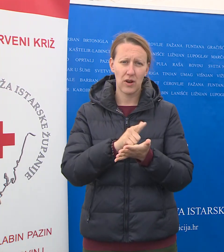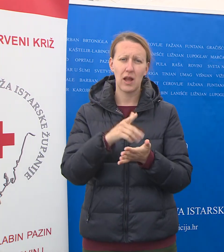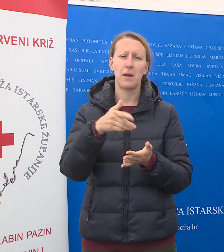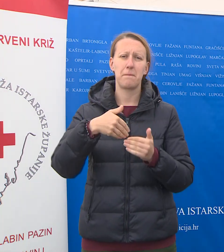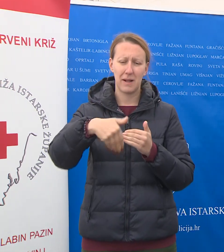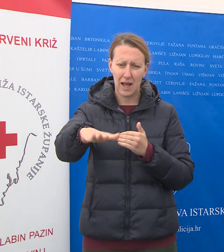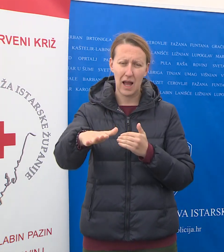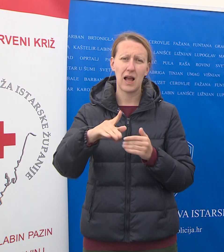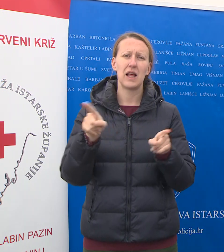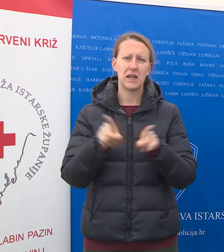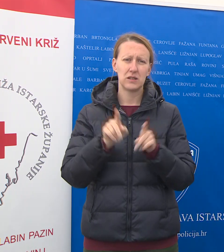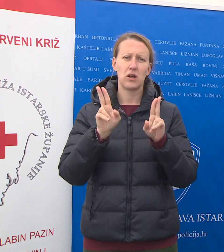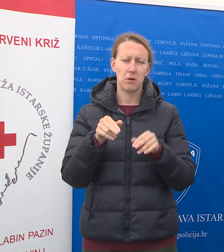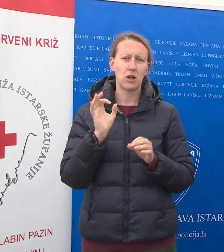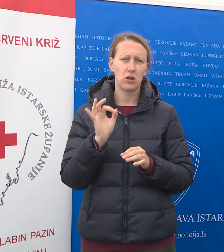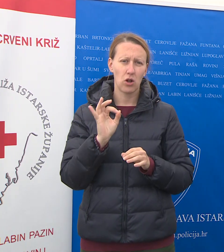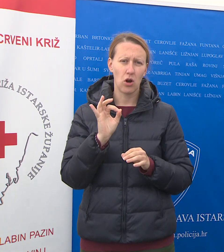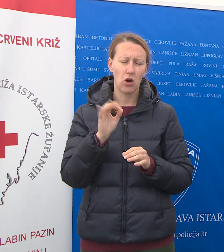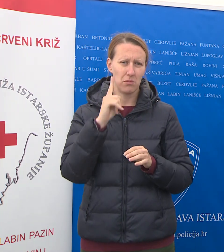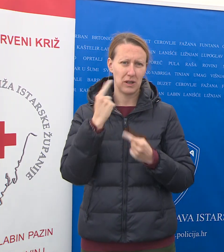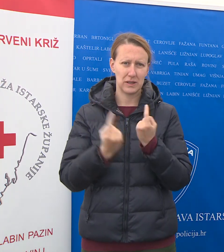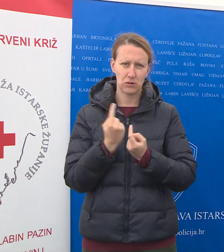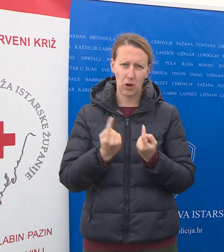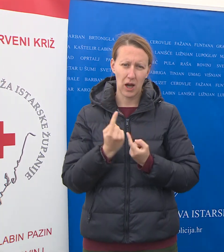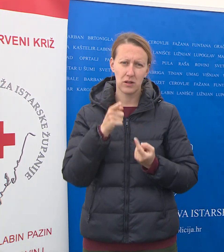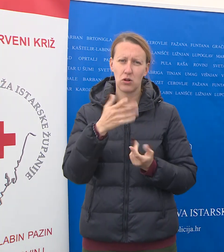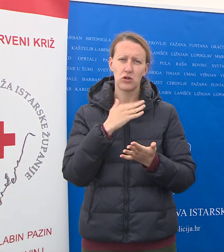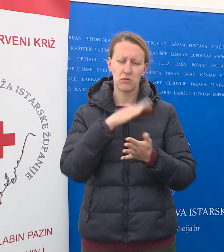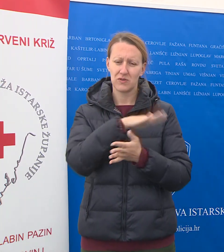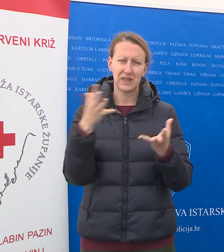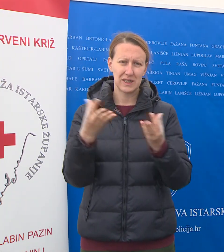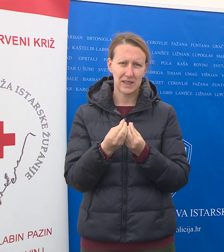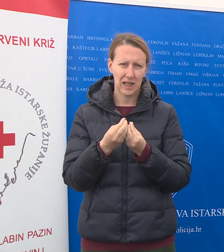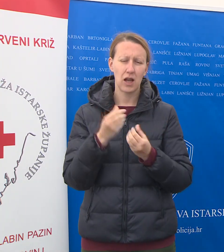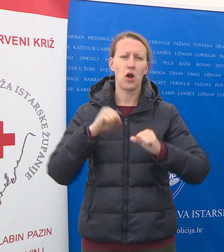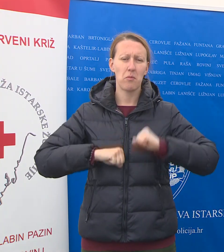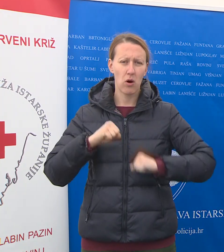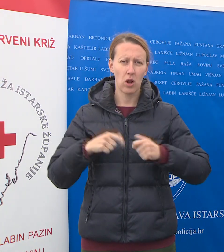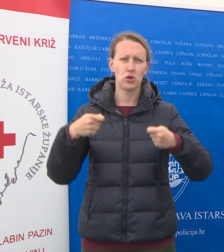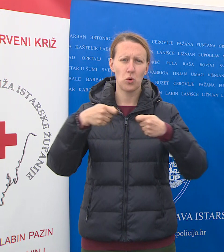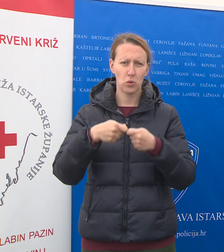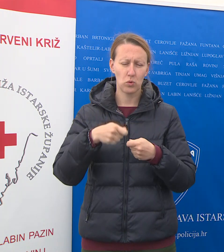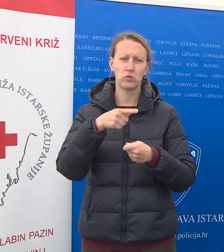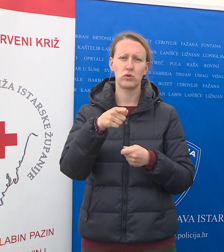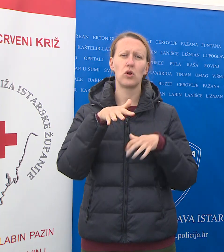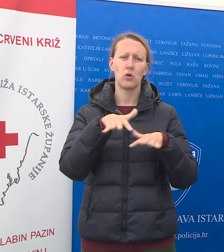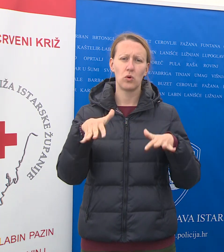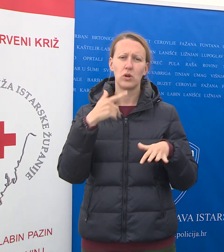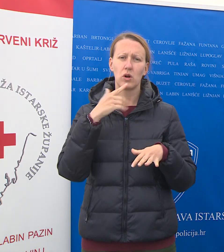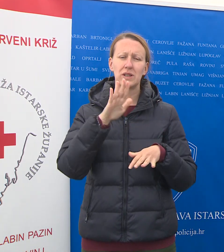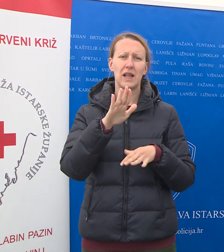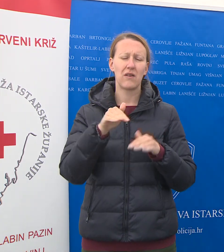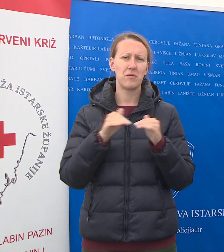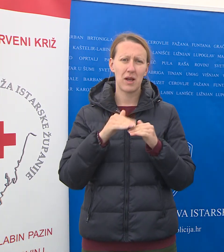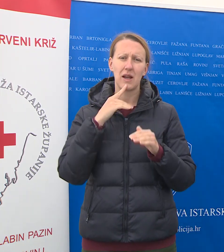ćemo isto imati dobru sliku, odnosno sliku onoga kako smo se svi zajednički ponašali, uključujući pogotovo građane sa